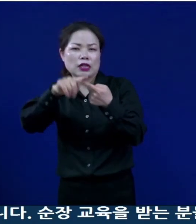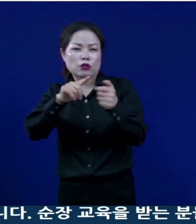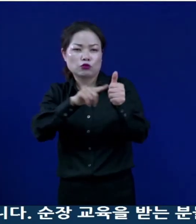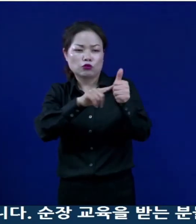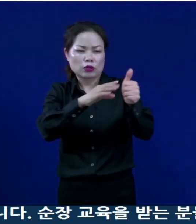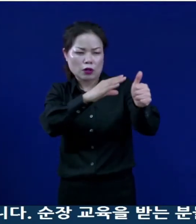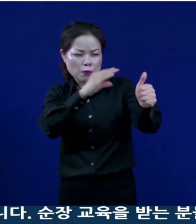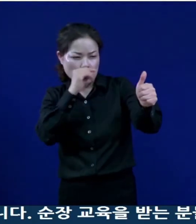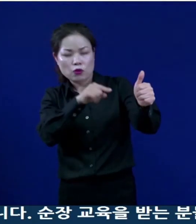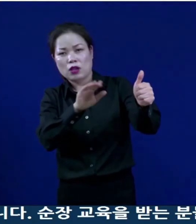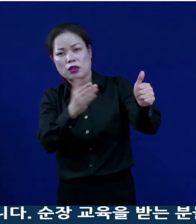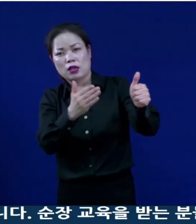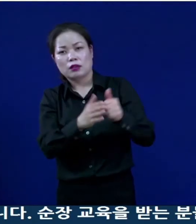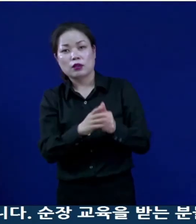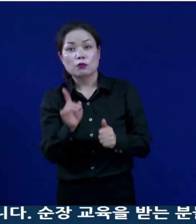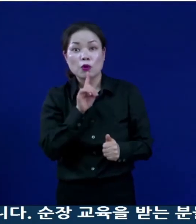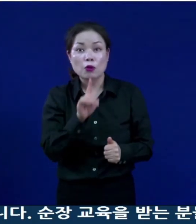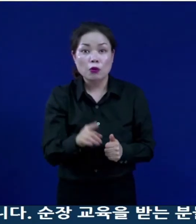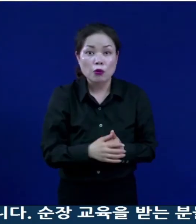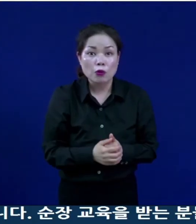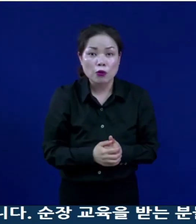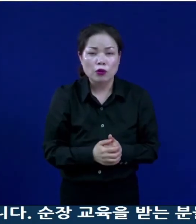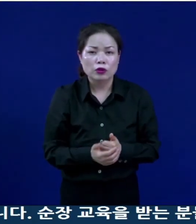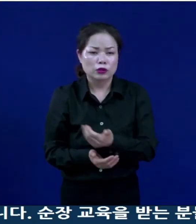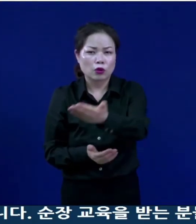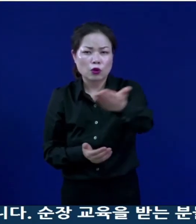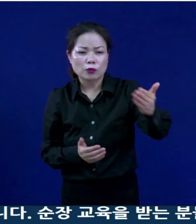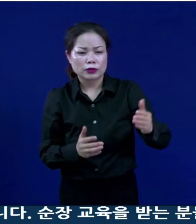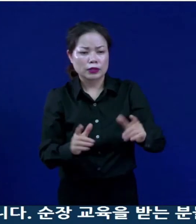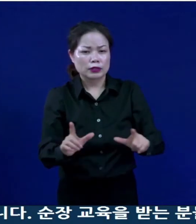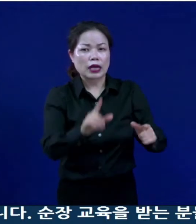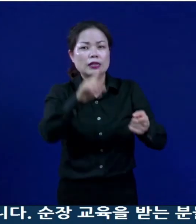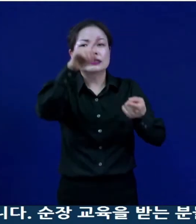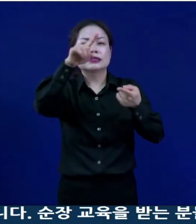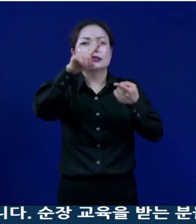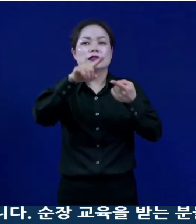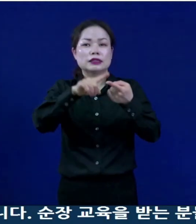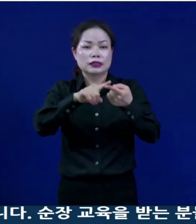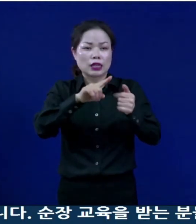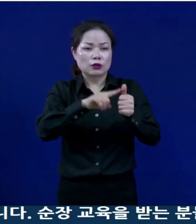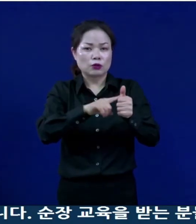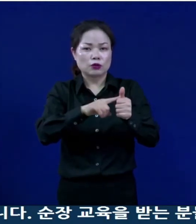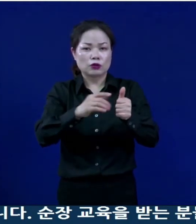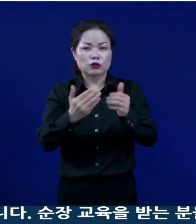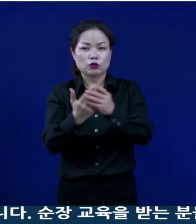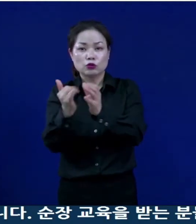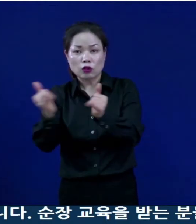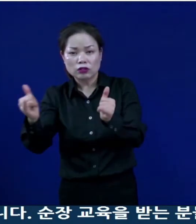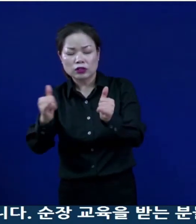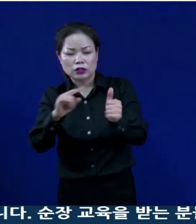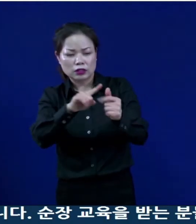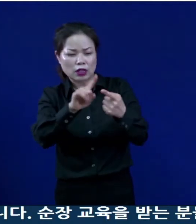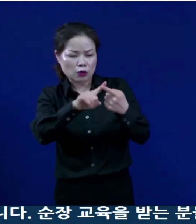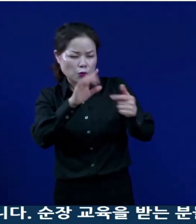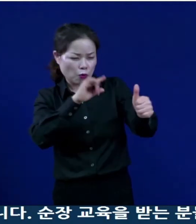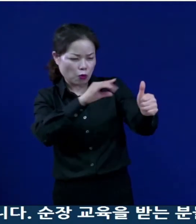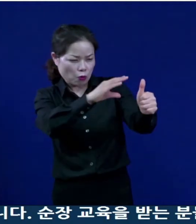것을 봅니다. 이 말이 무슨 말인가 하면 여러분들이 사는 그대로 그분들이 살게 될 수 있다는